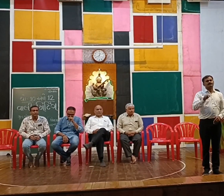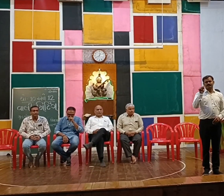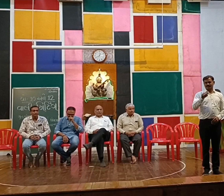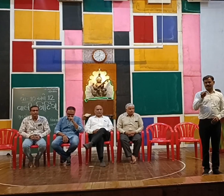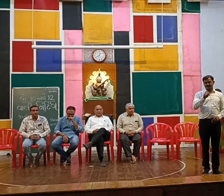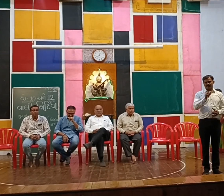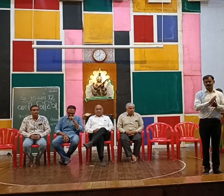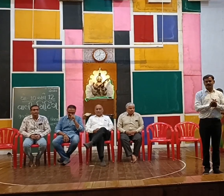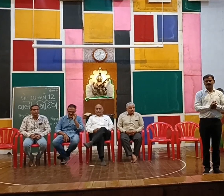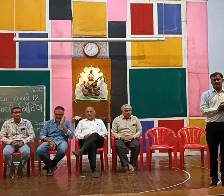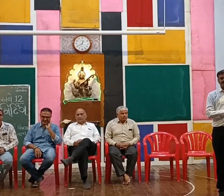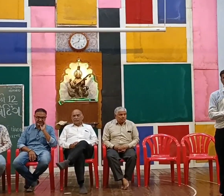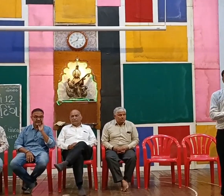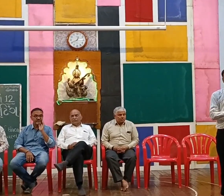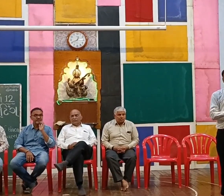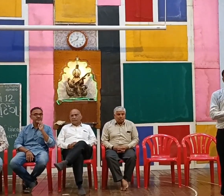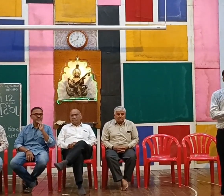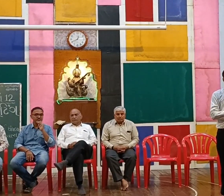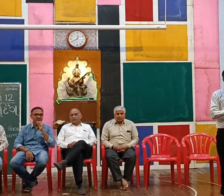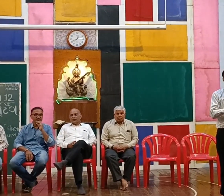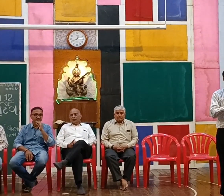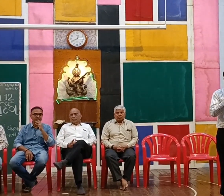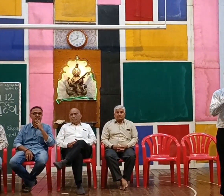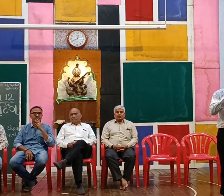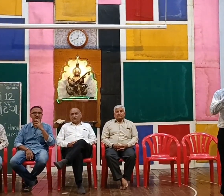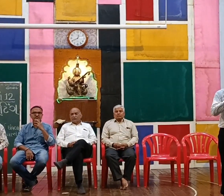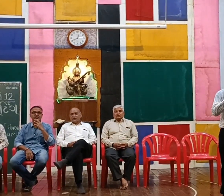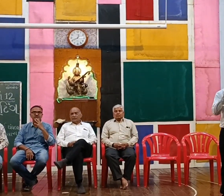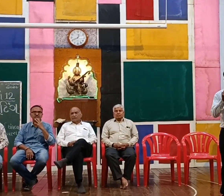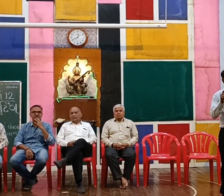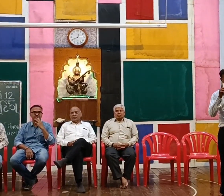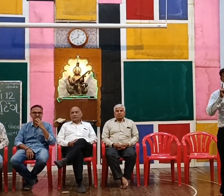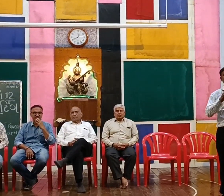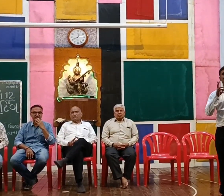આજના ધોરણ 10 અને 12 ના